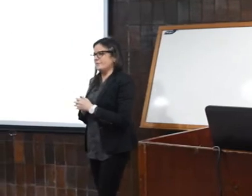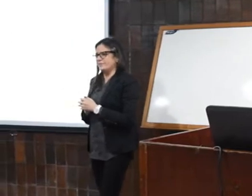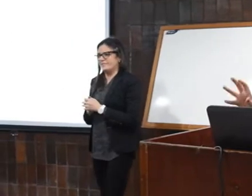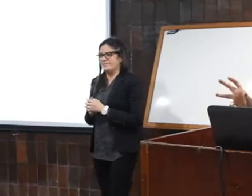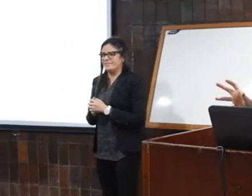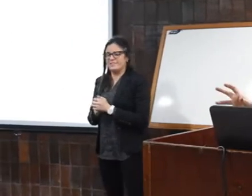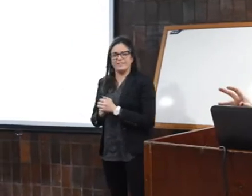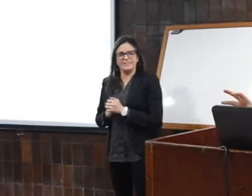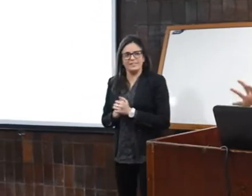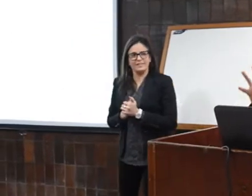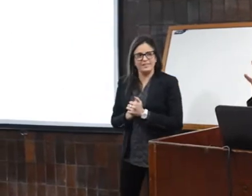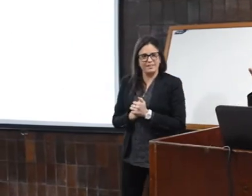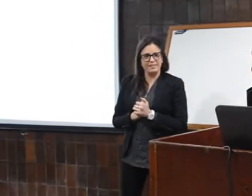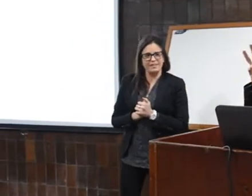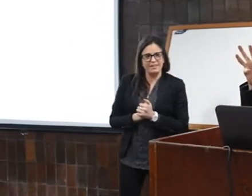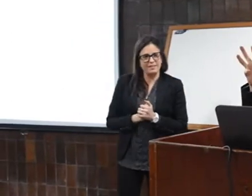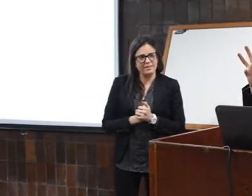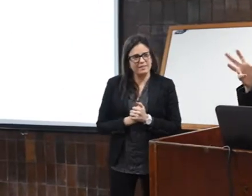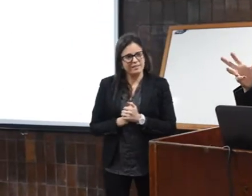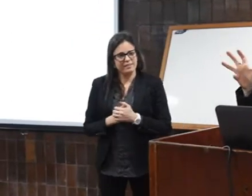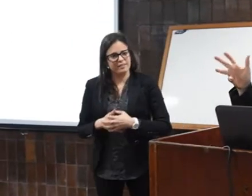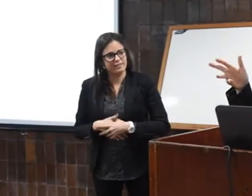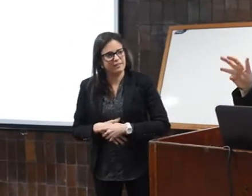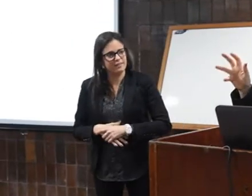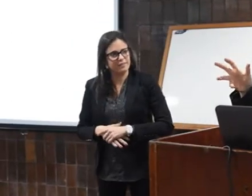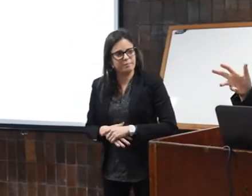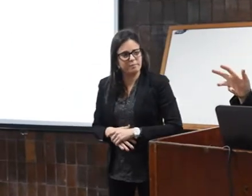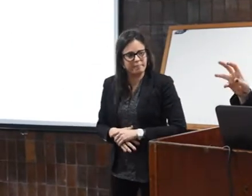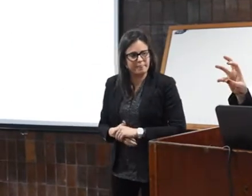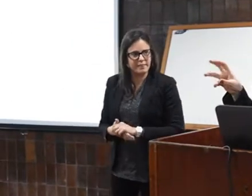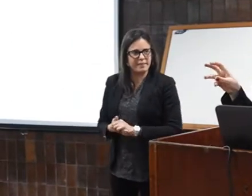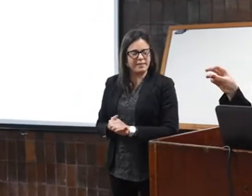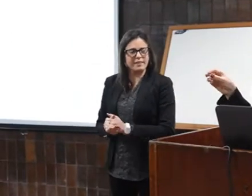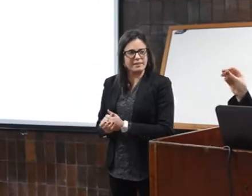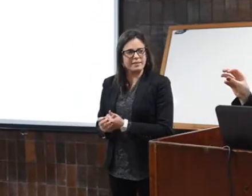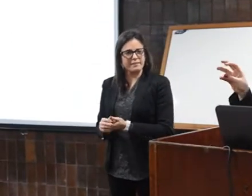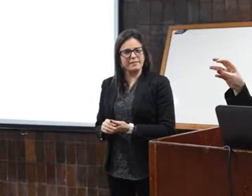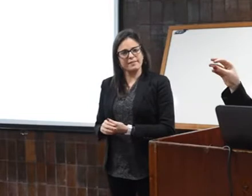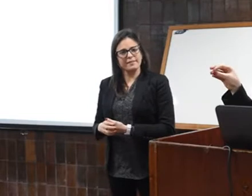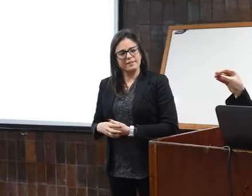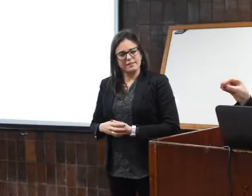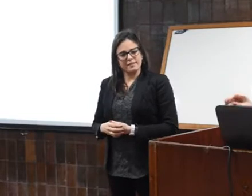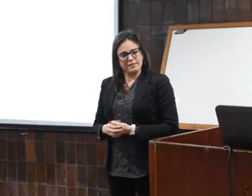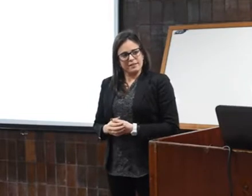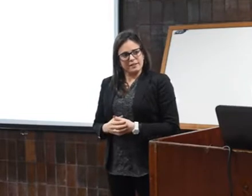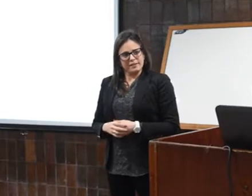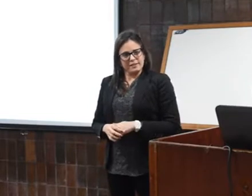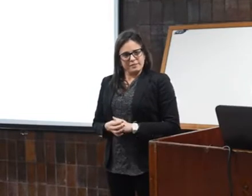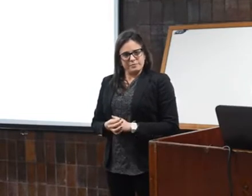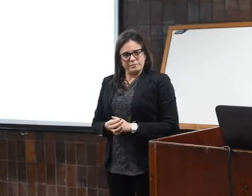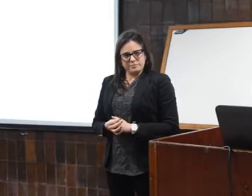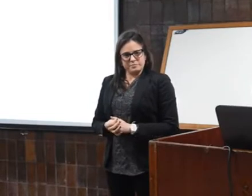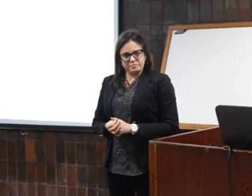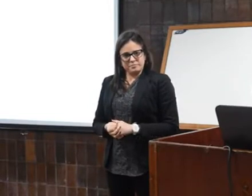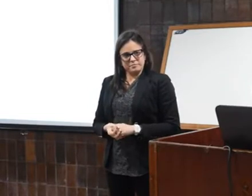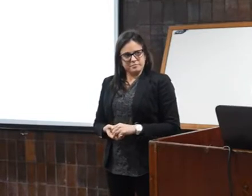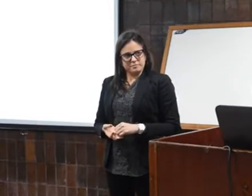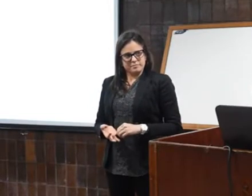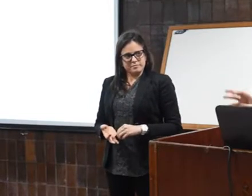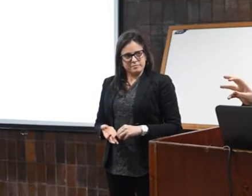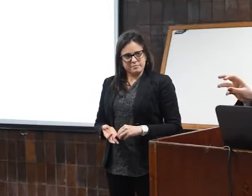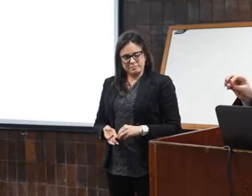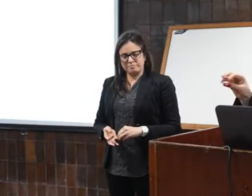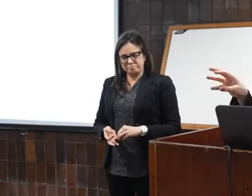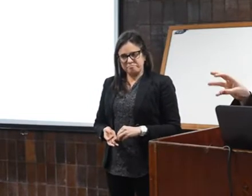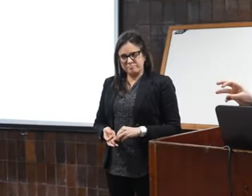es que tiene que ser así ellos tienen una mente que los hace el ser muy creativos en su manera de manejarse y